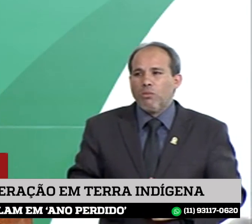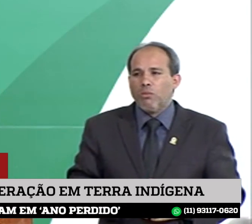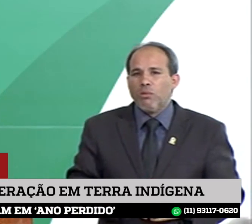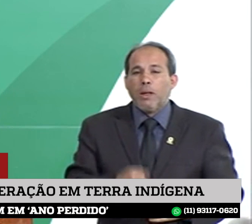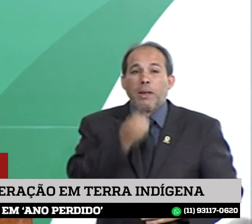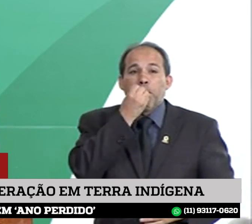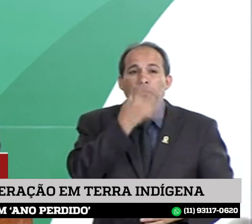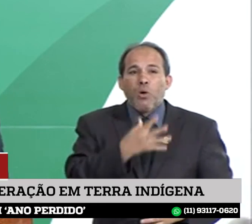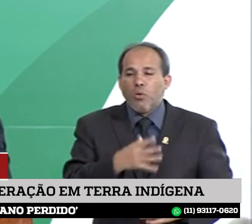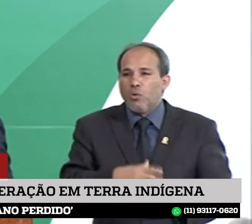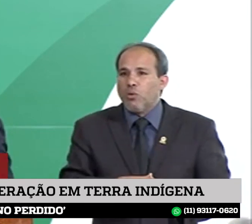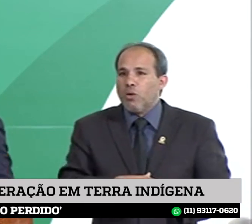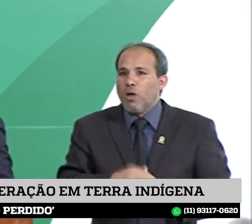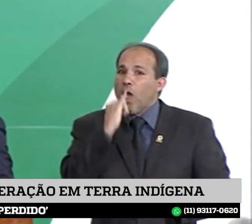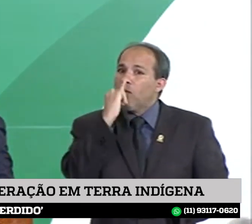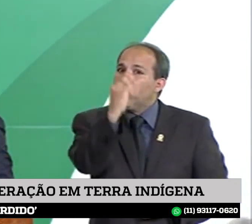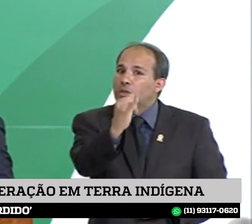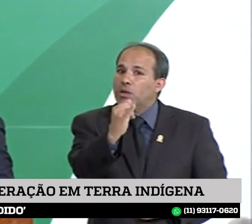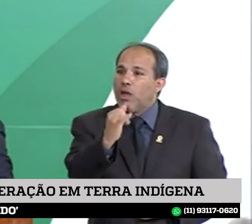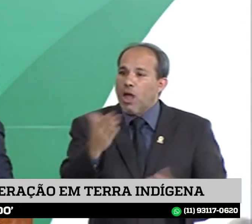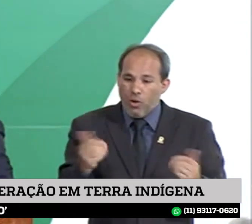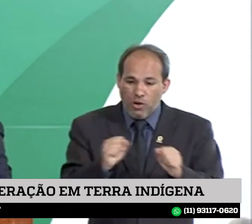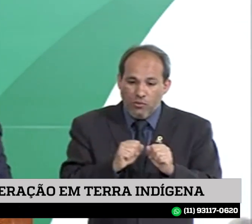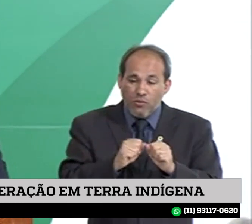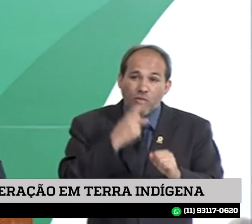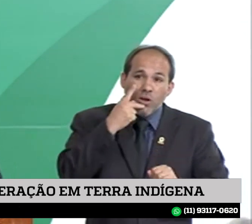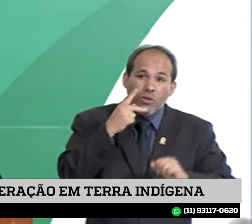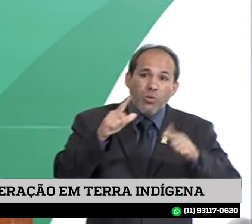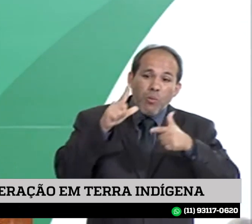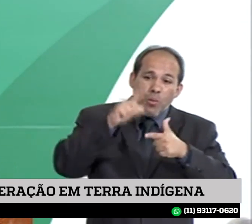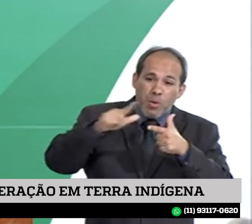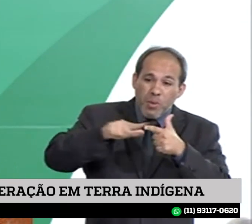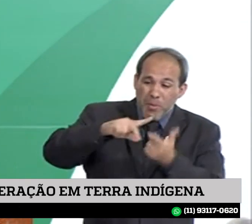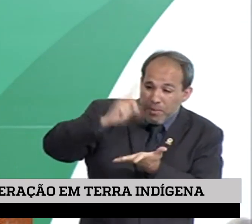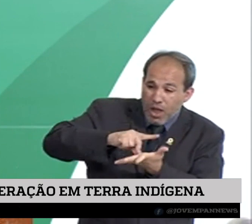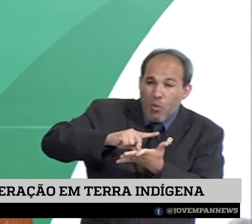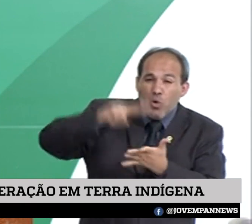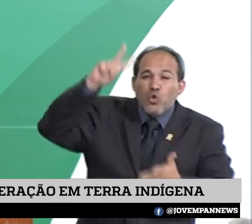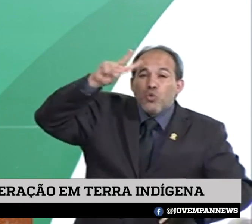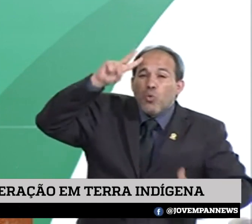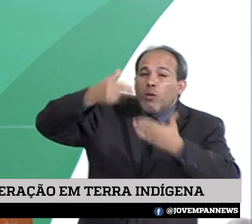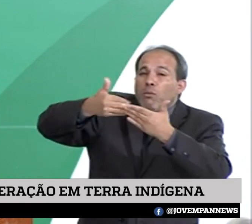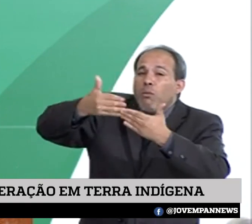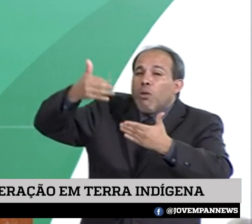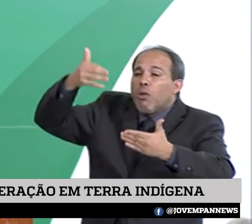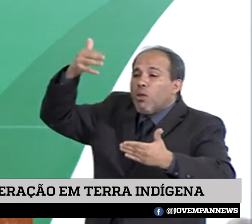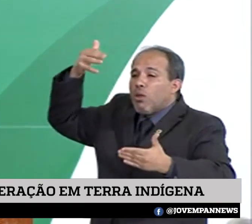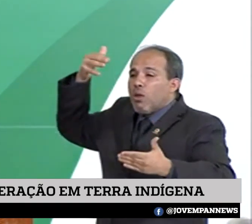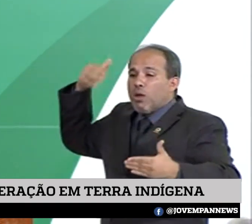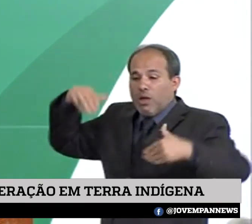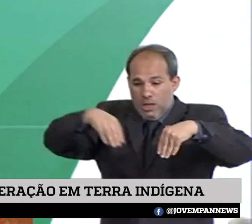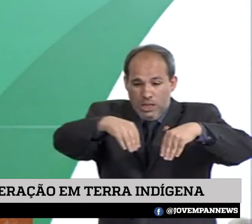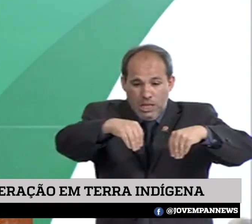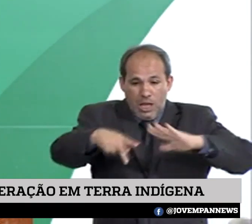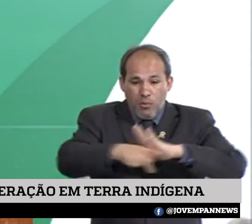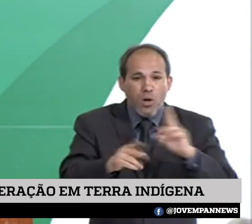é bom que se diga que estamos falando de um problema real e histórico. As terras